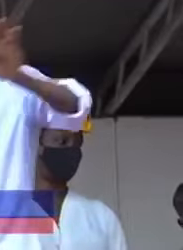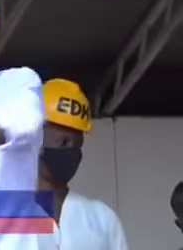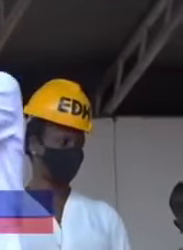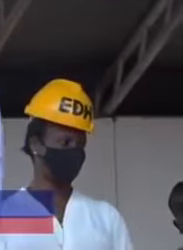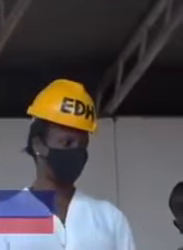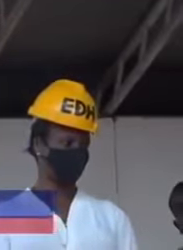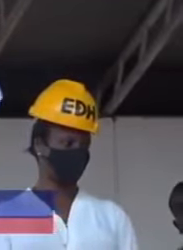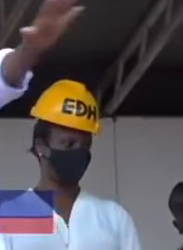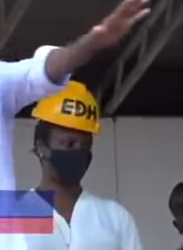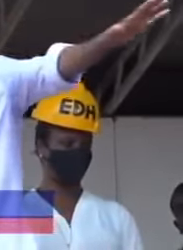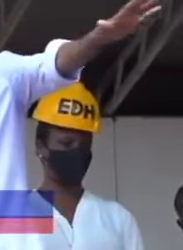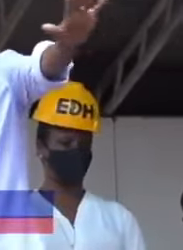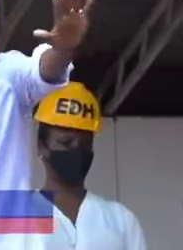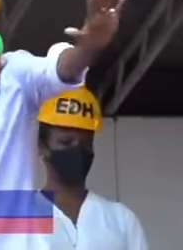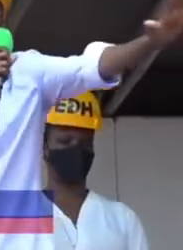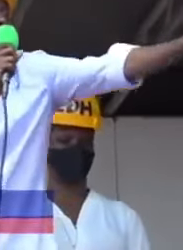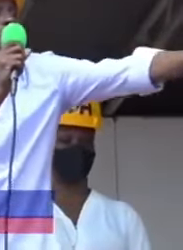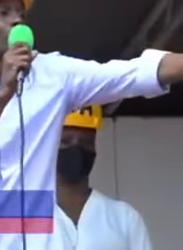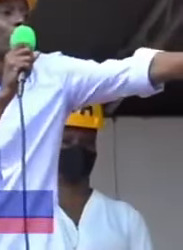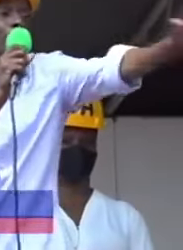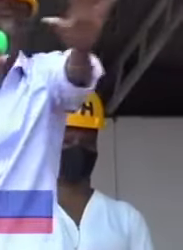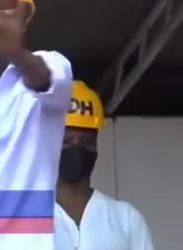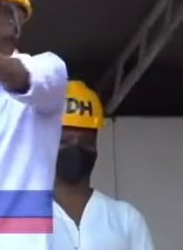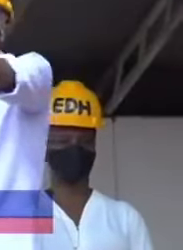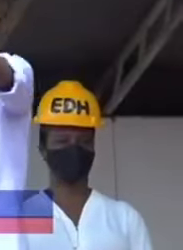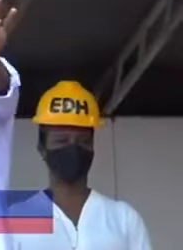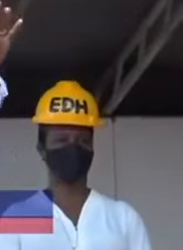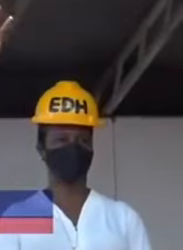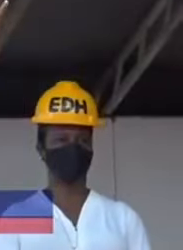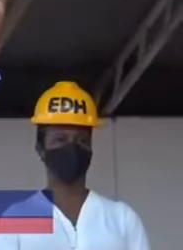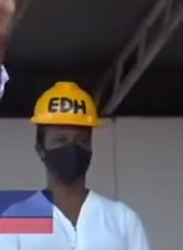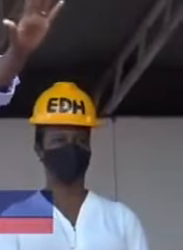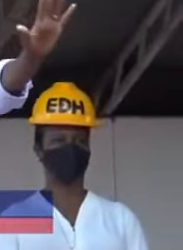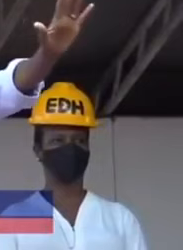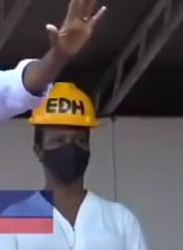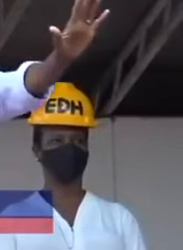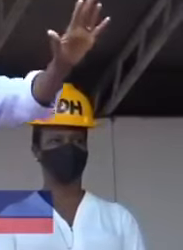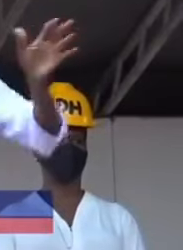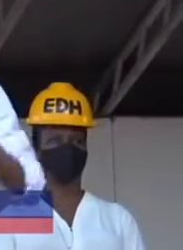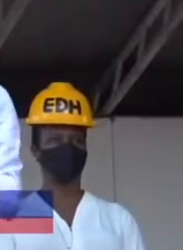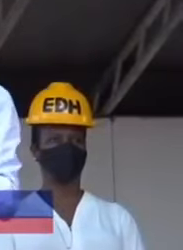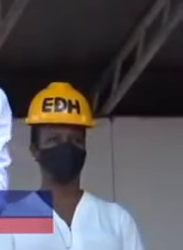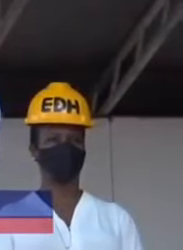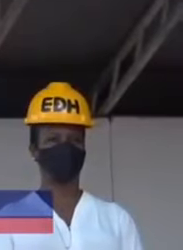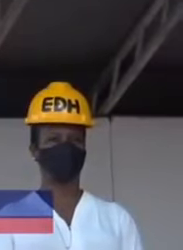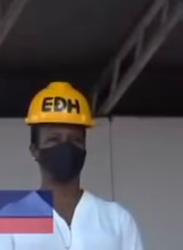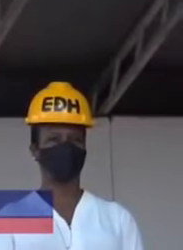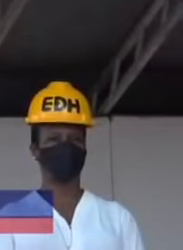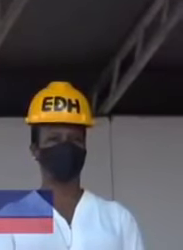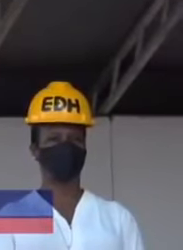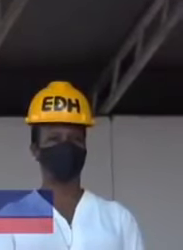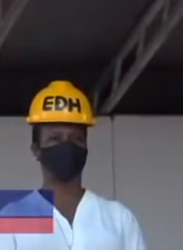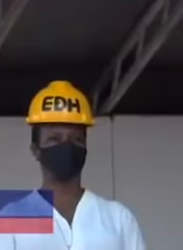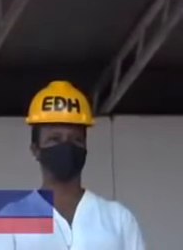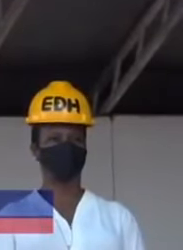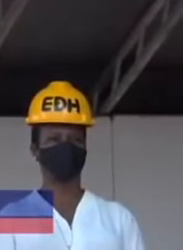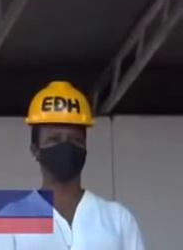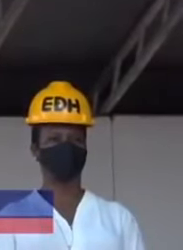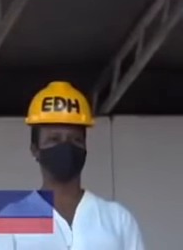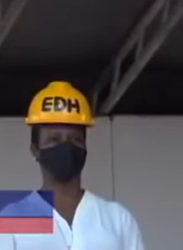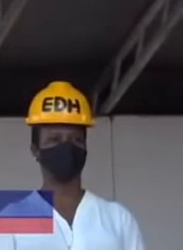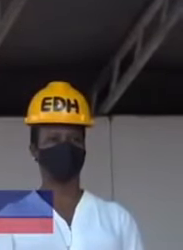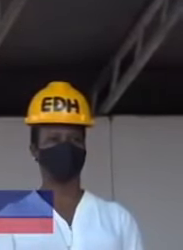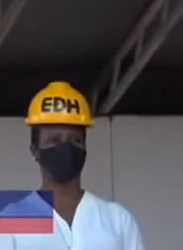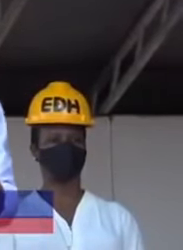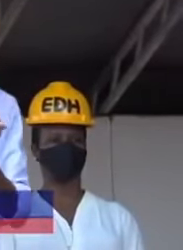vous prenez engagement devant boss, là, mais boss, mais boss, là, peuple, là. Vous prenez engagement devant boss, là. Boss, là, qu'on est, que route,